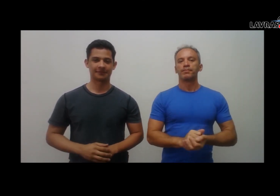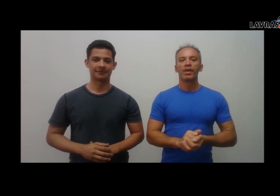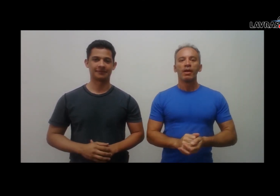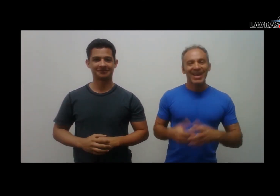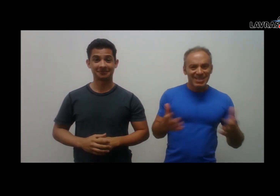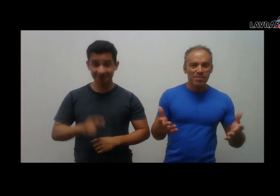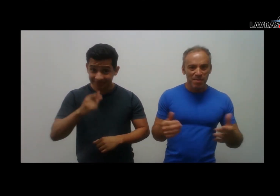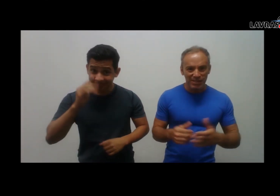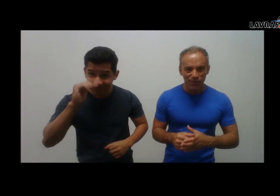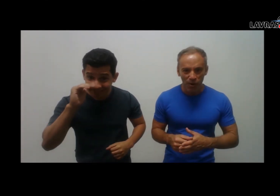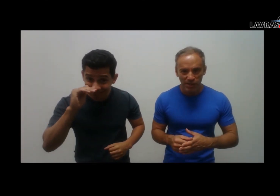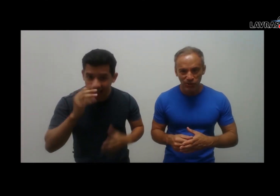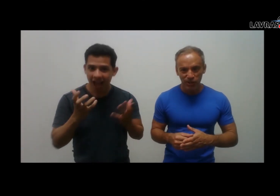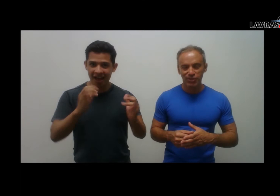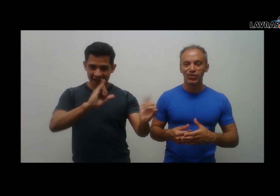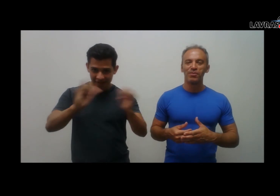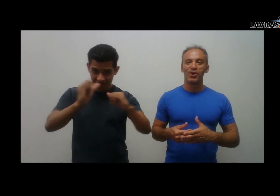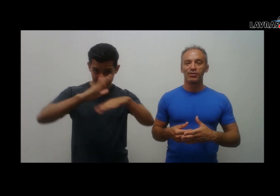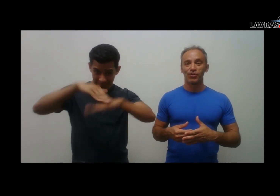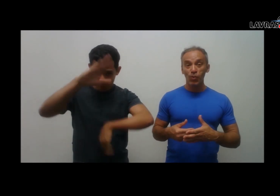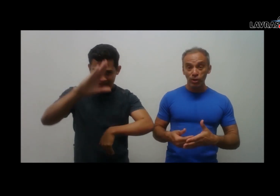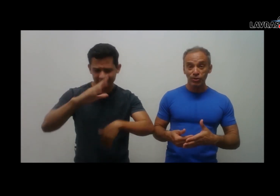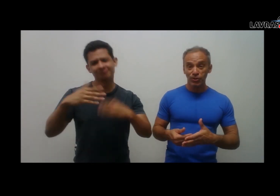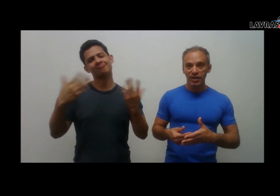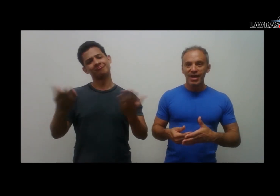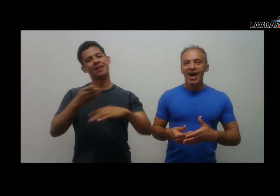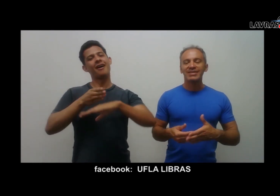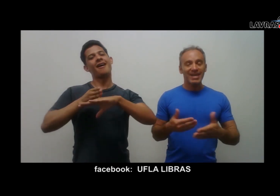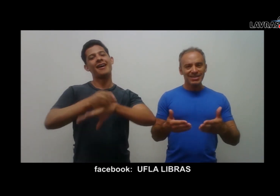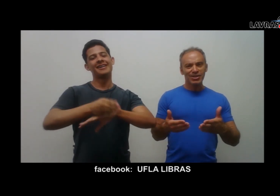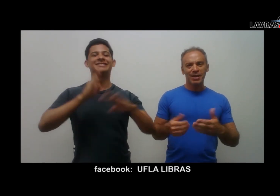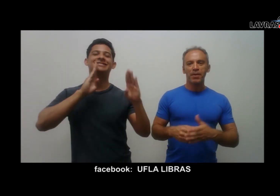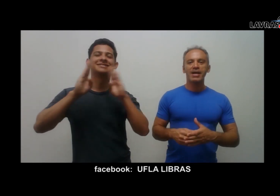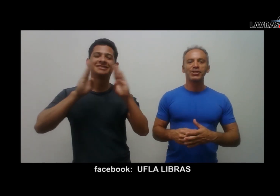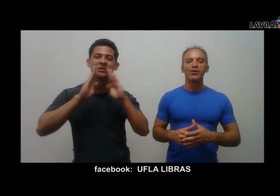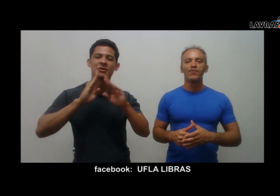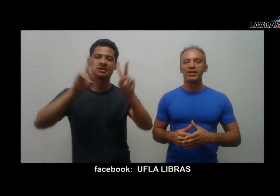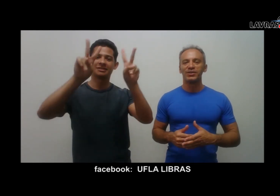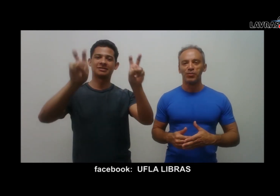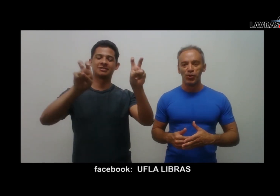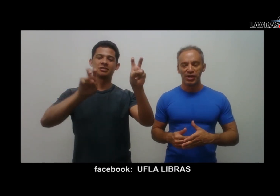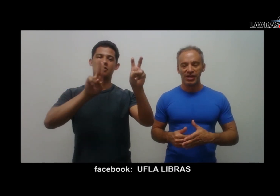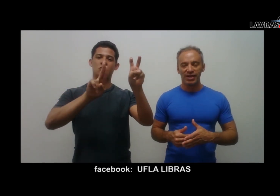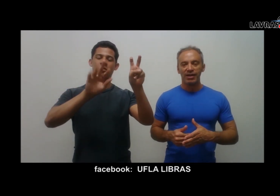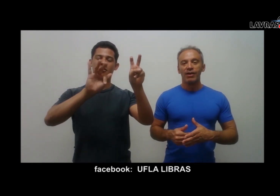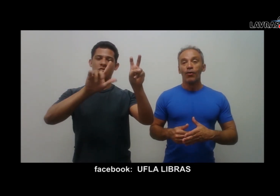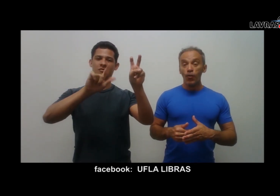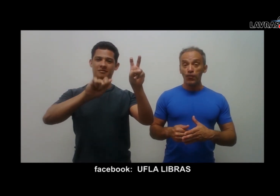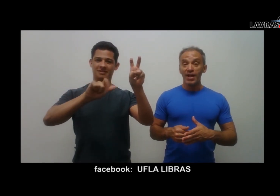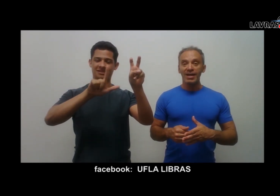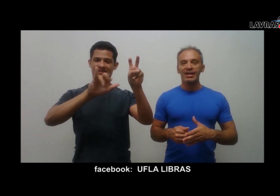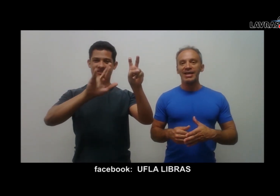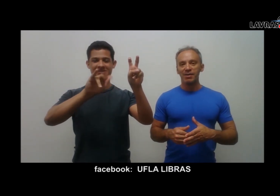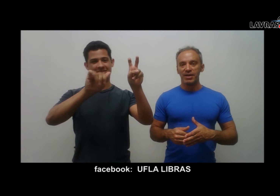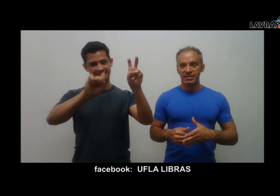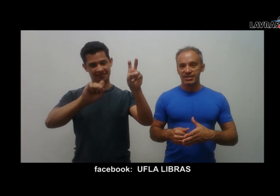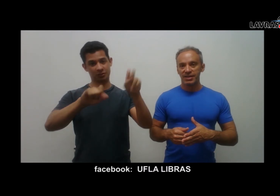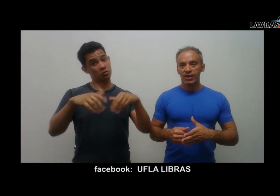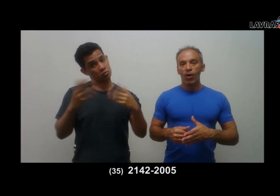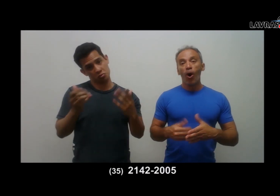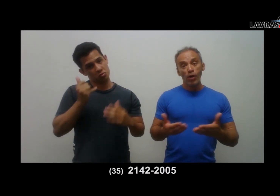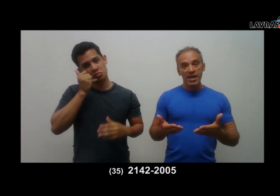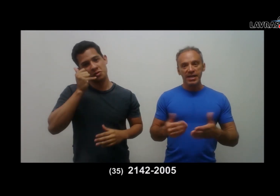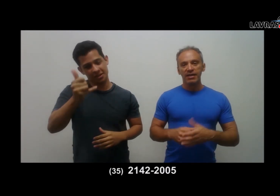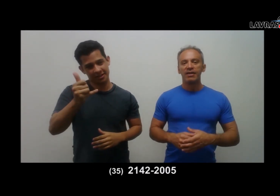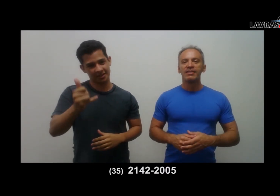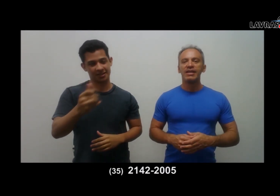Quer saber mais informações sobre o nosso curso? Acesse nossa página no Facebook Ufla Libras